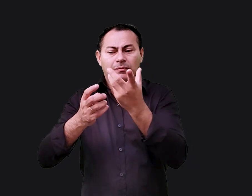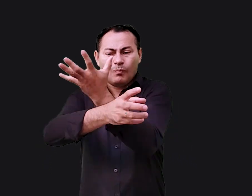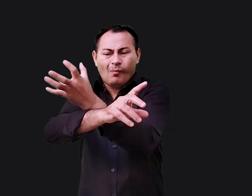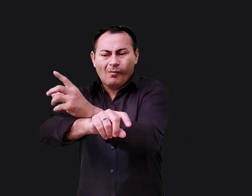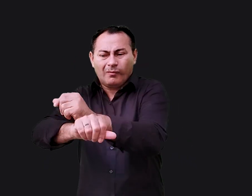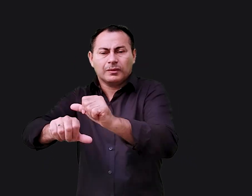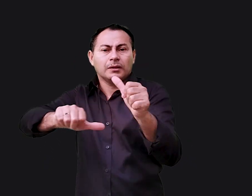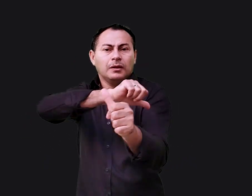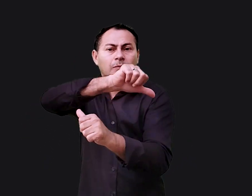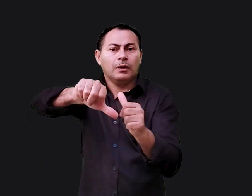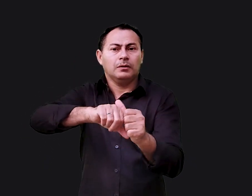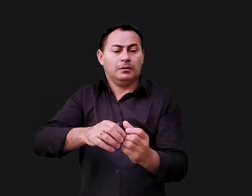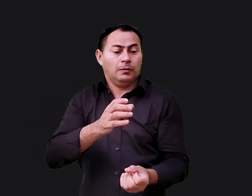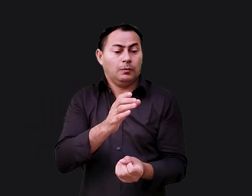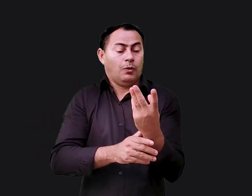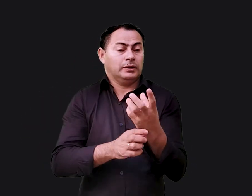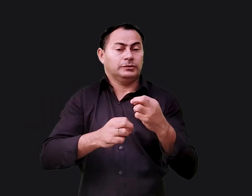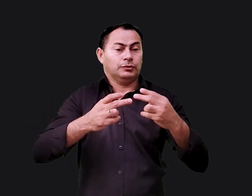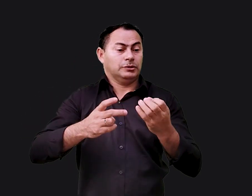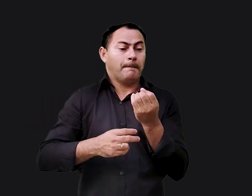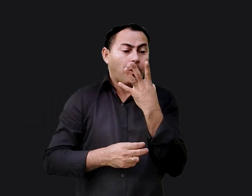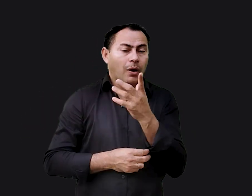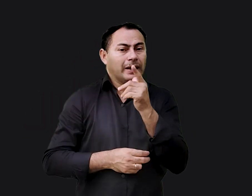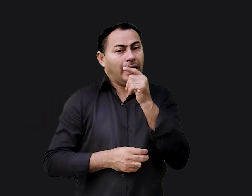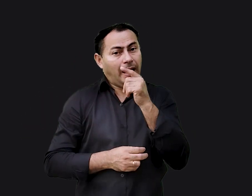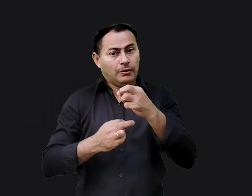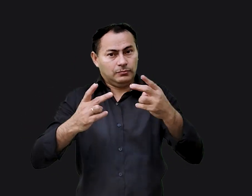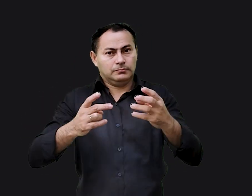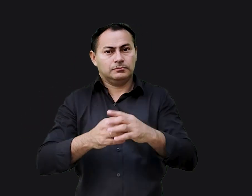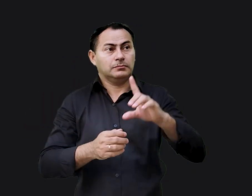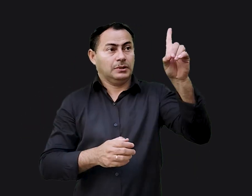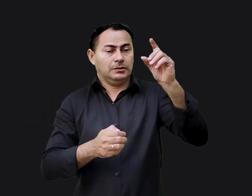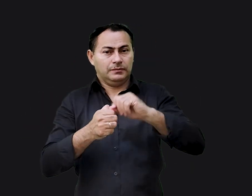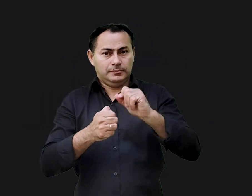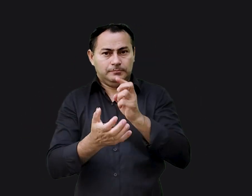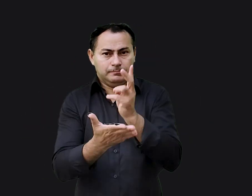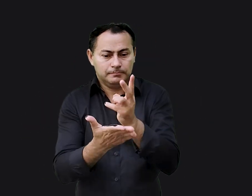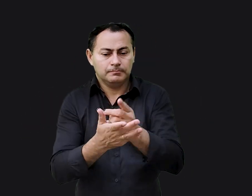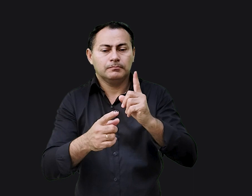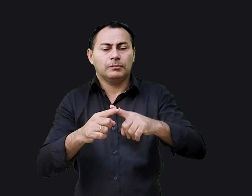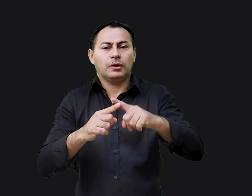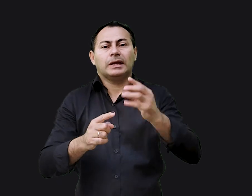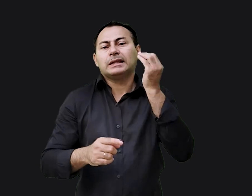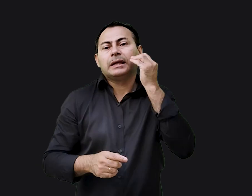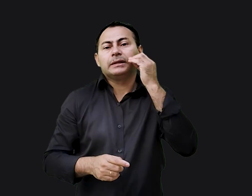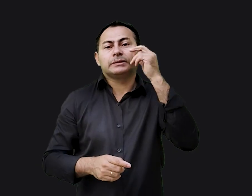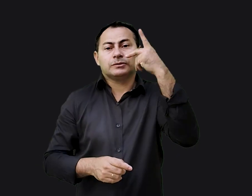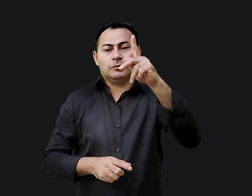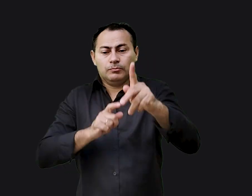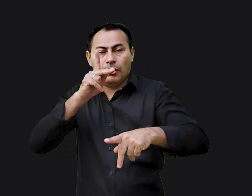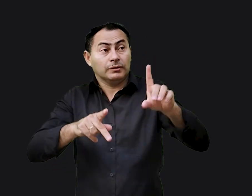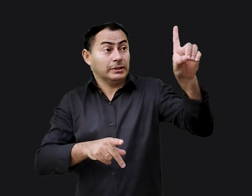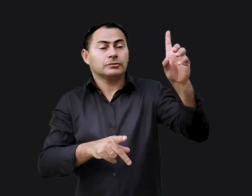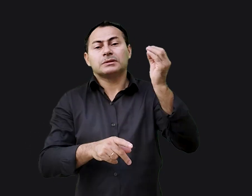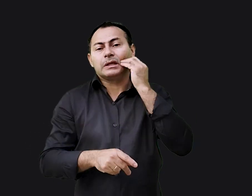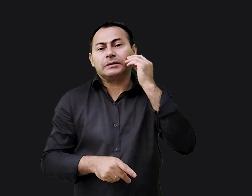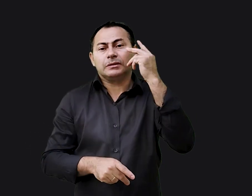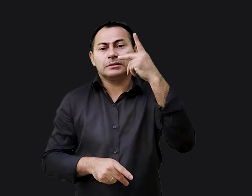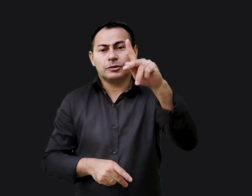é como um deserto que se transforma em fontes de águas Deus faz isso continuamente porque ele Testa o seu povo ele